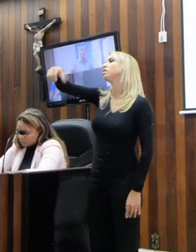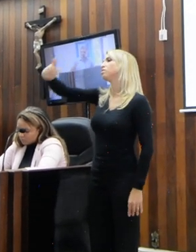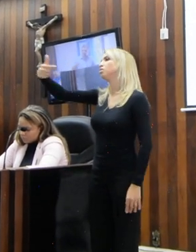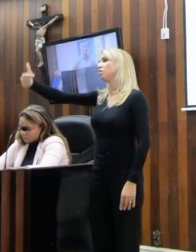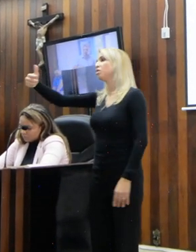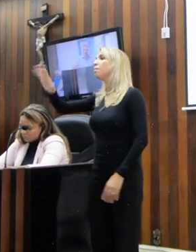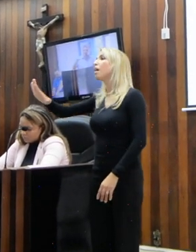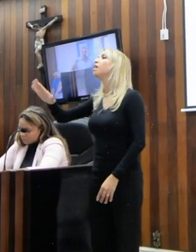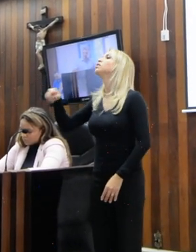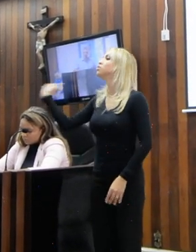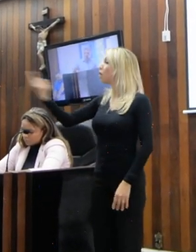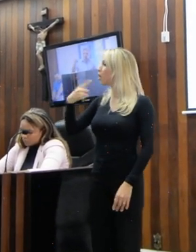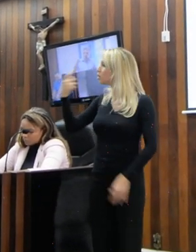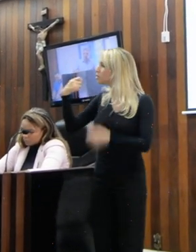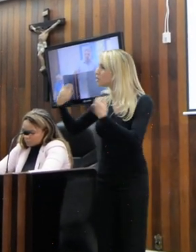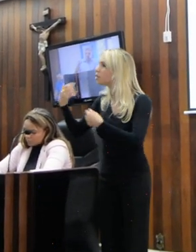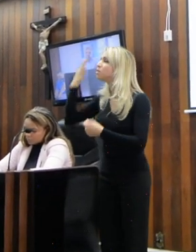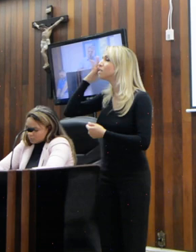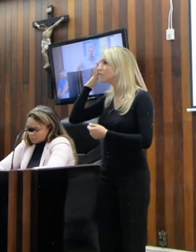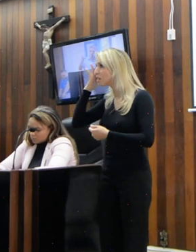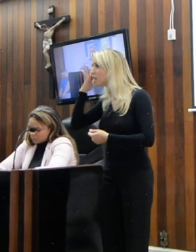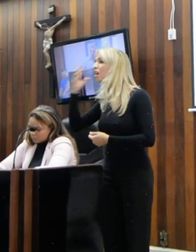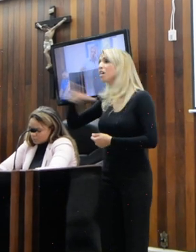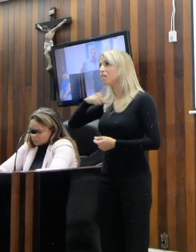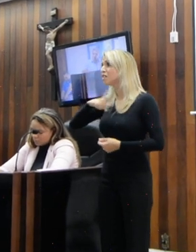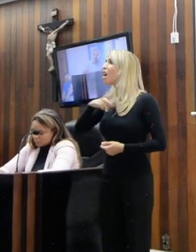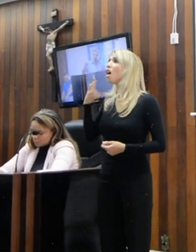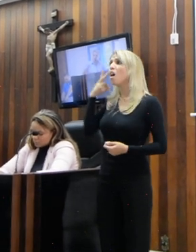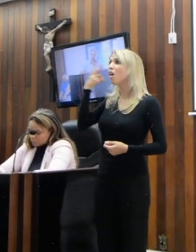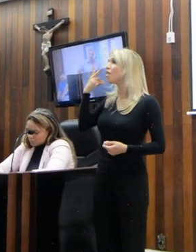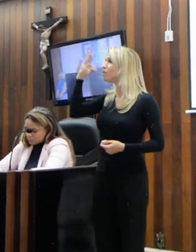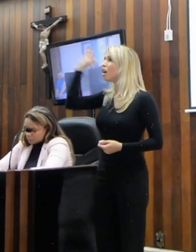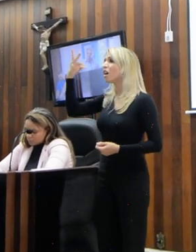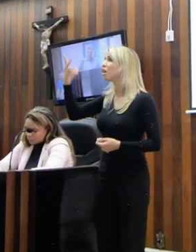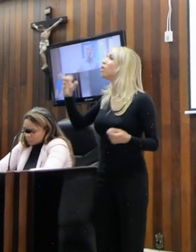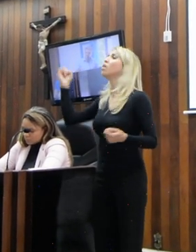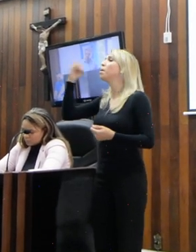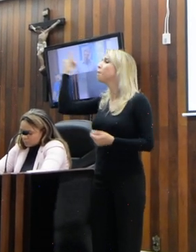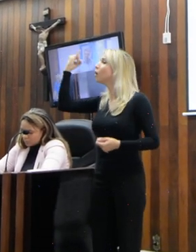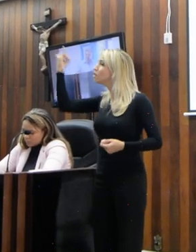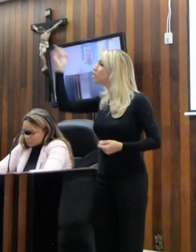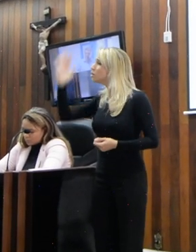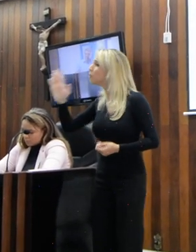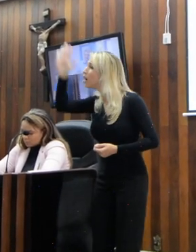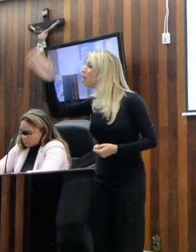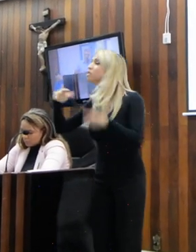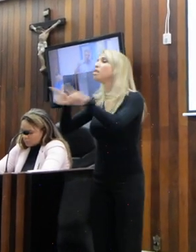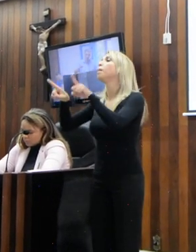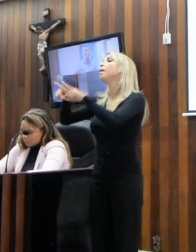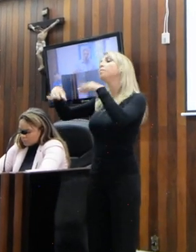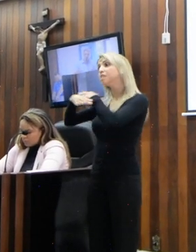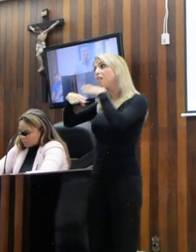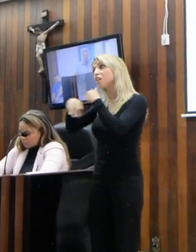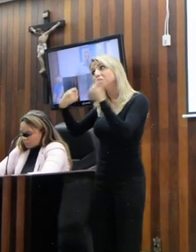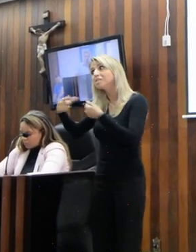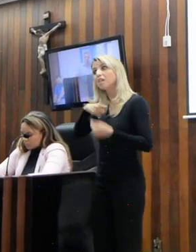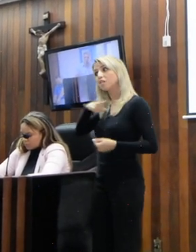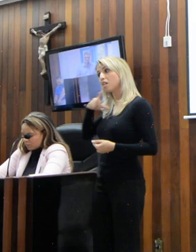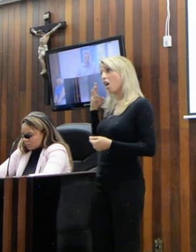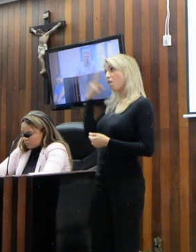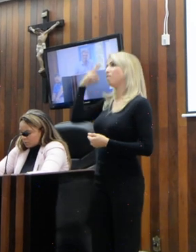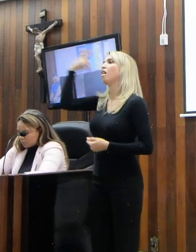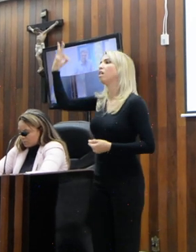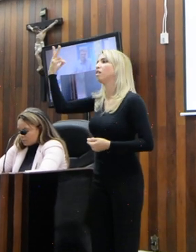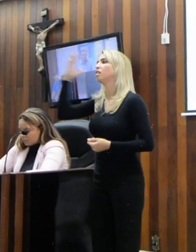o valor que a Câmara Municipal tem para a história do nosso país e da nossa cidade. E tem que valorizar isso.